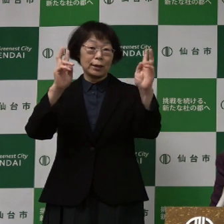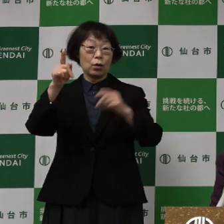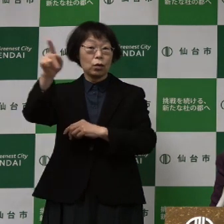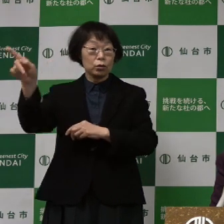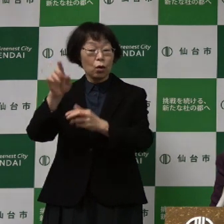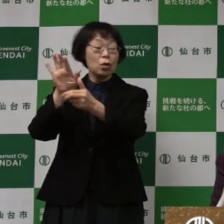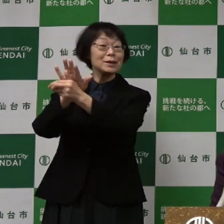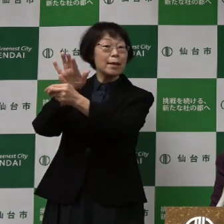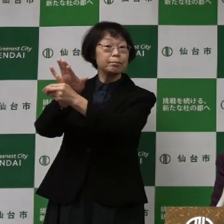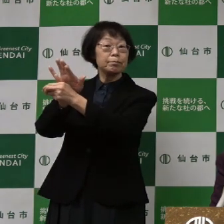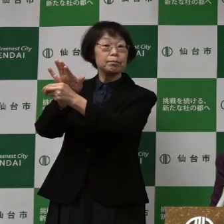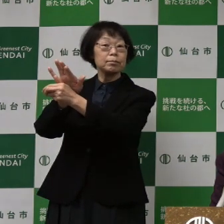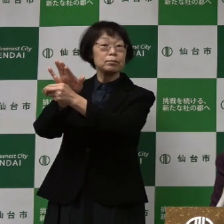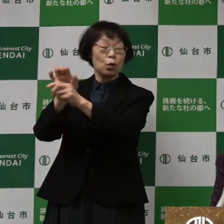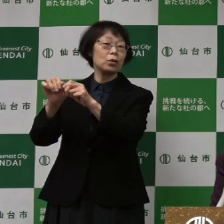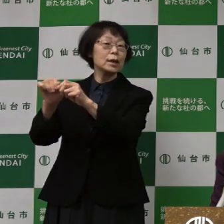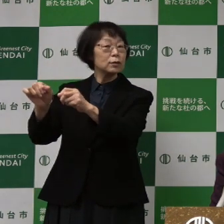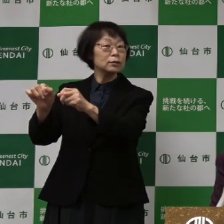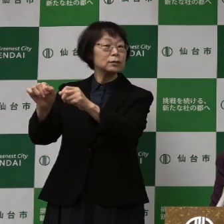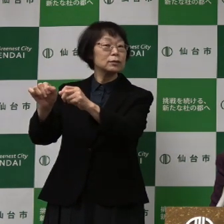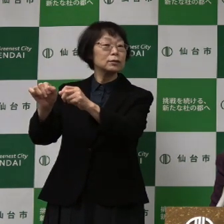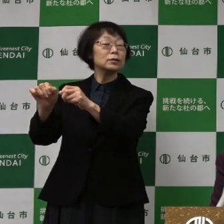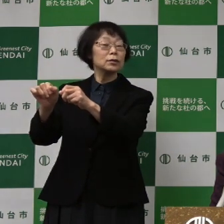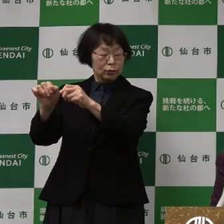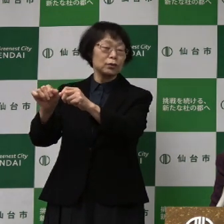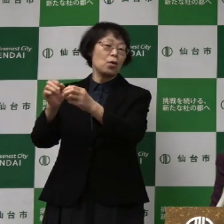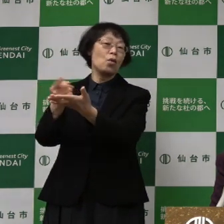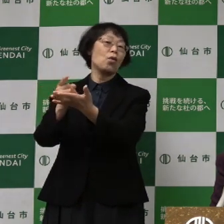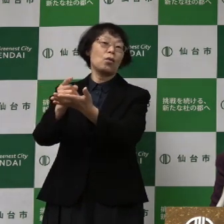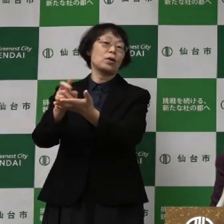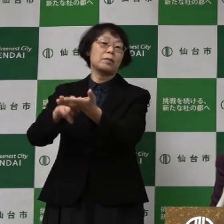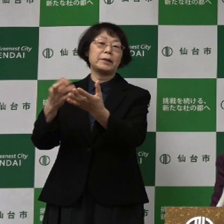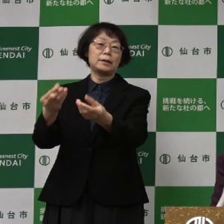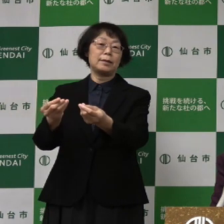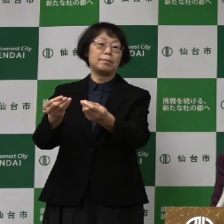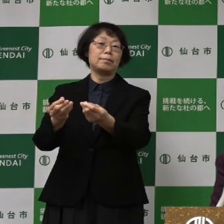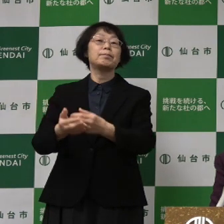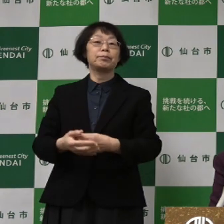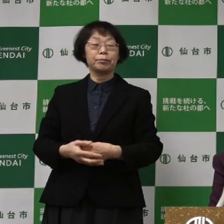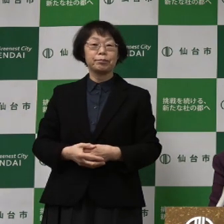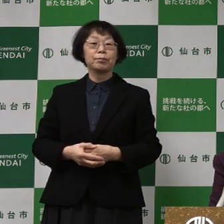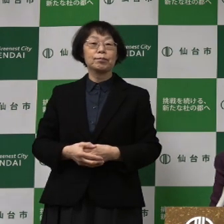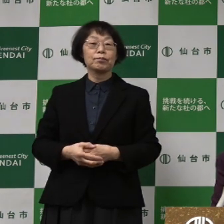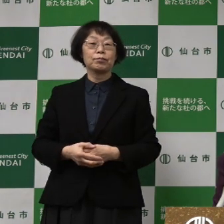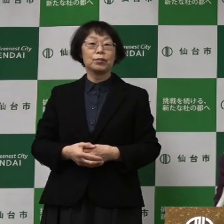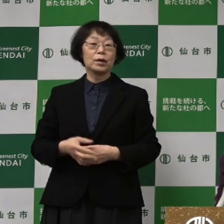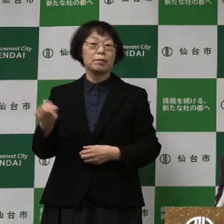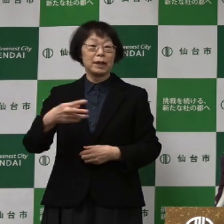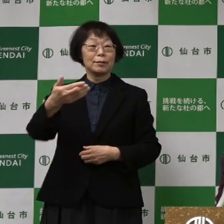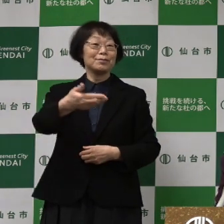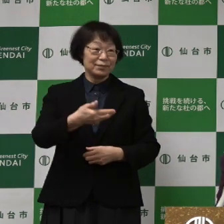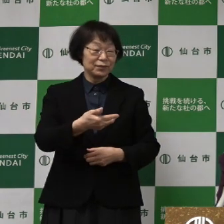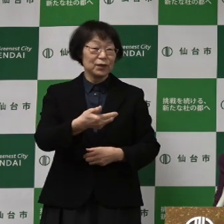の支援をするということで舵を切らせていただいたところです。 すみません、言